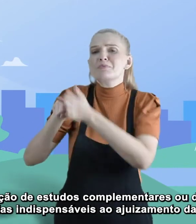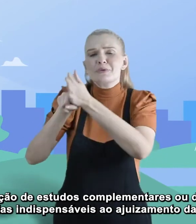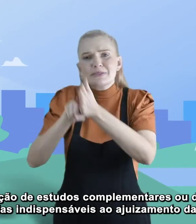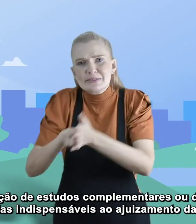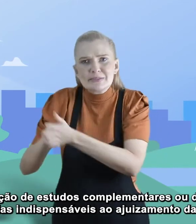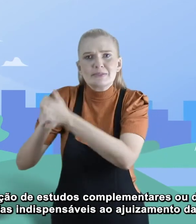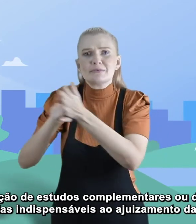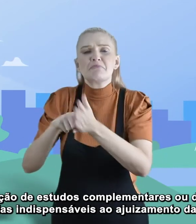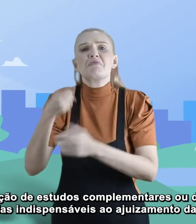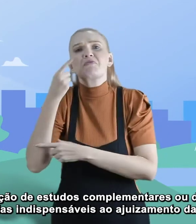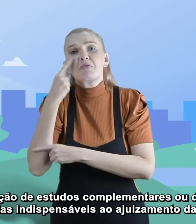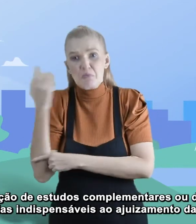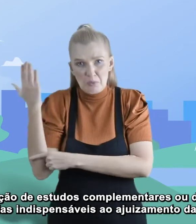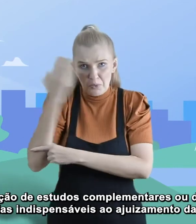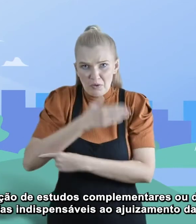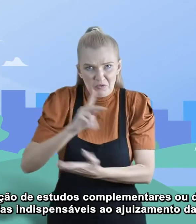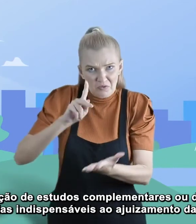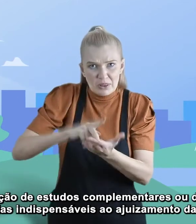indispensáveis ao ajuizamento da demanda.